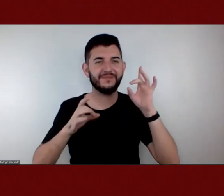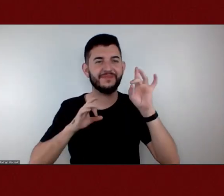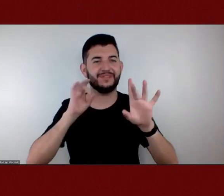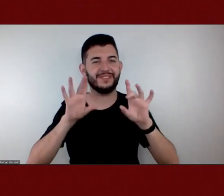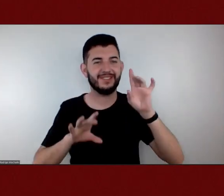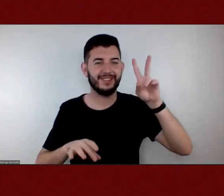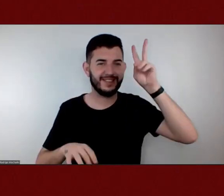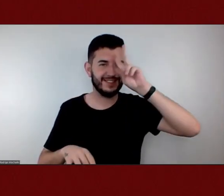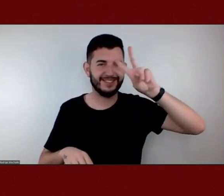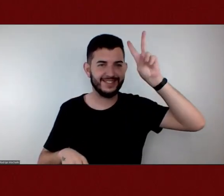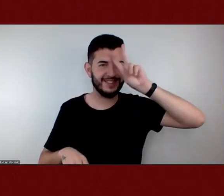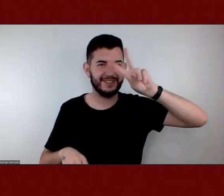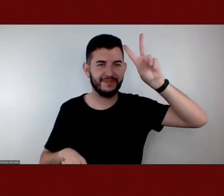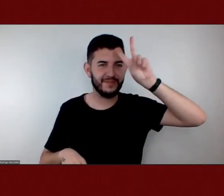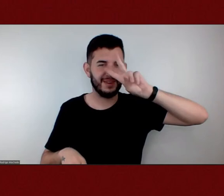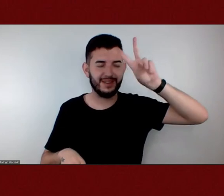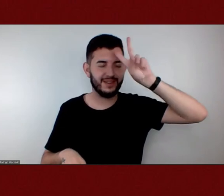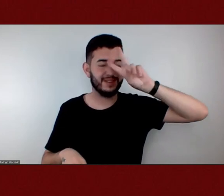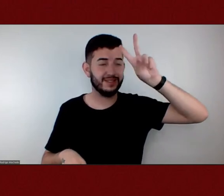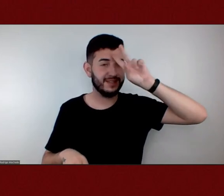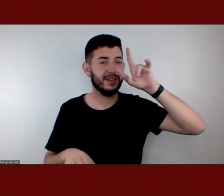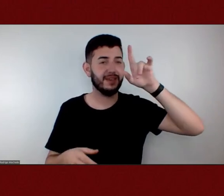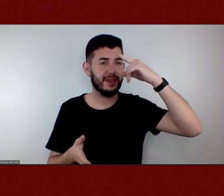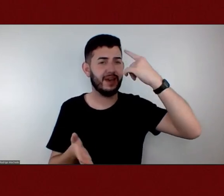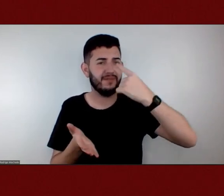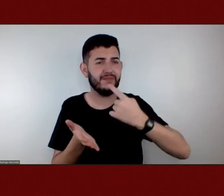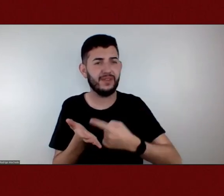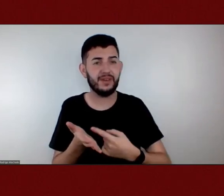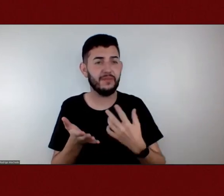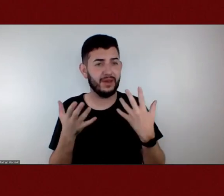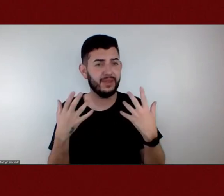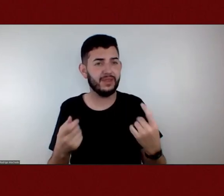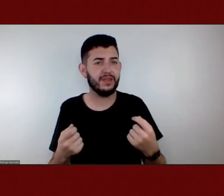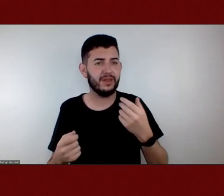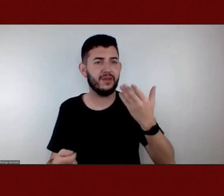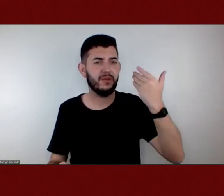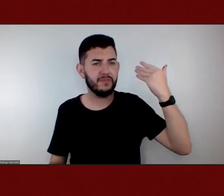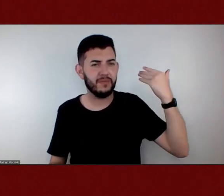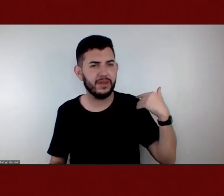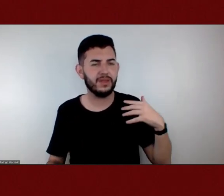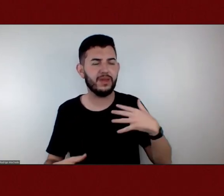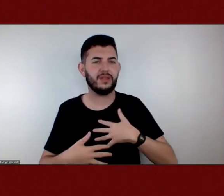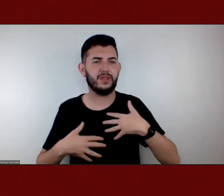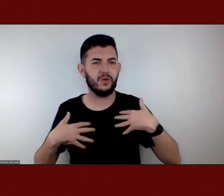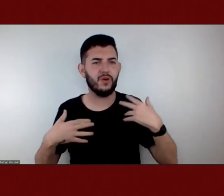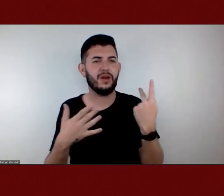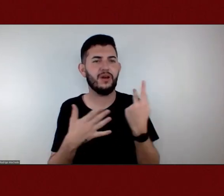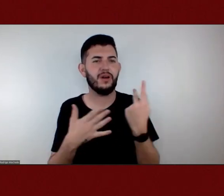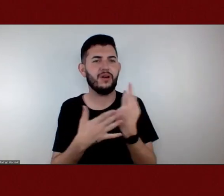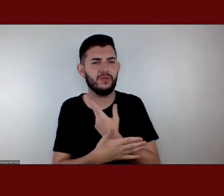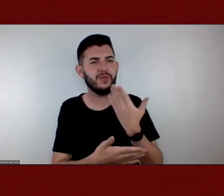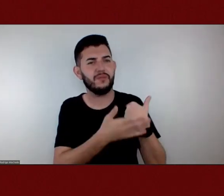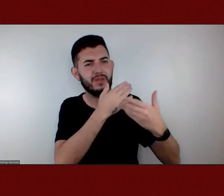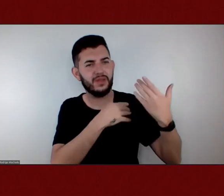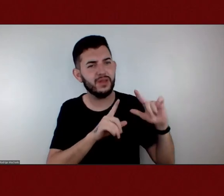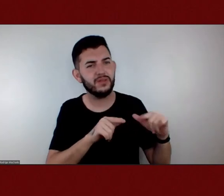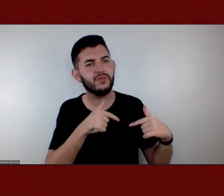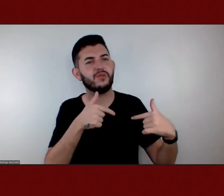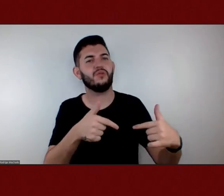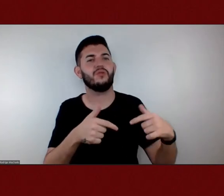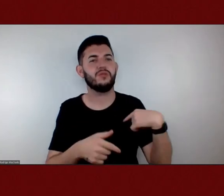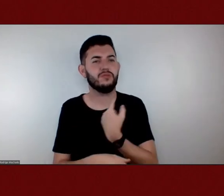de afirmação do nosso passado, de honrar o nosso passado, também temos e devemos ter